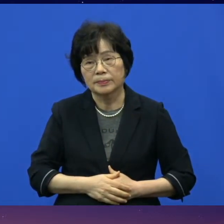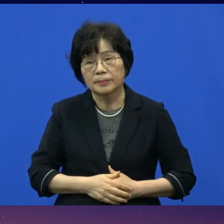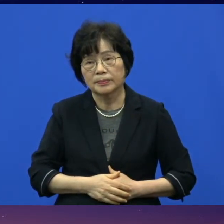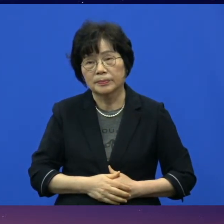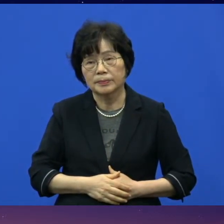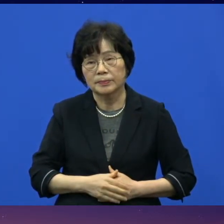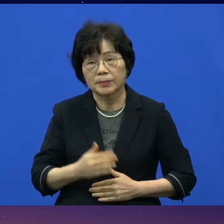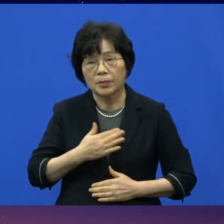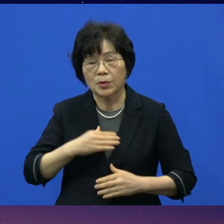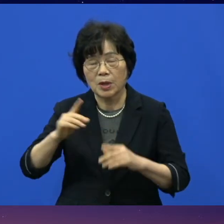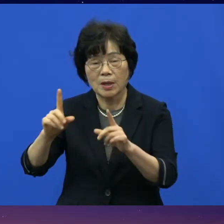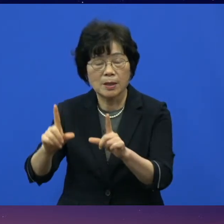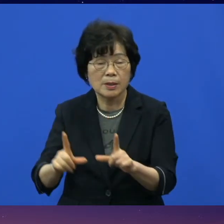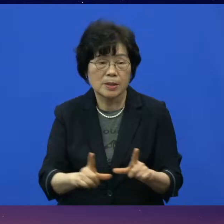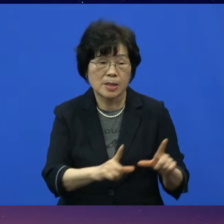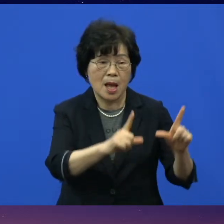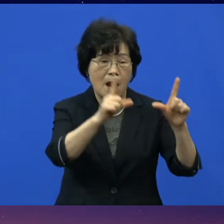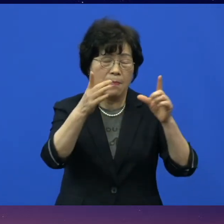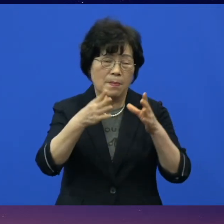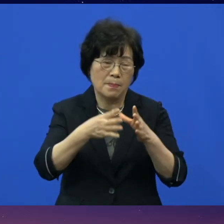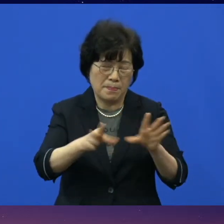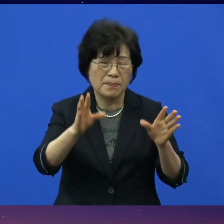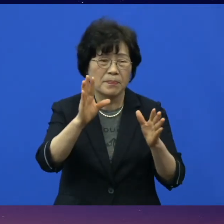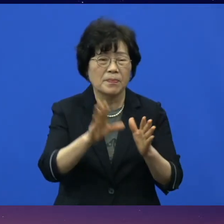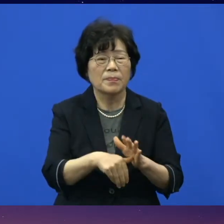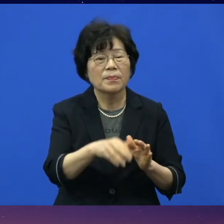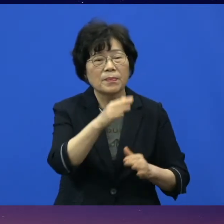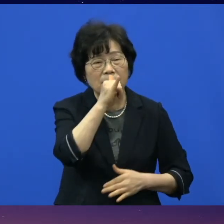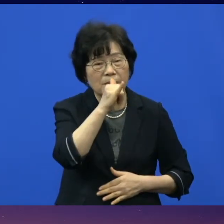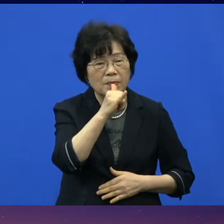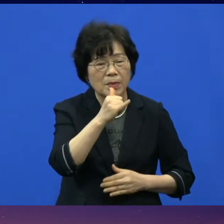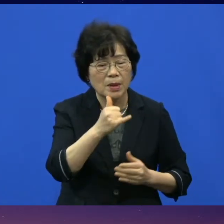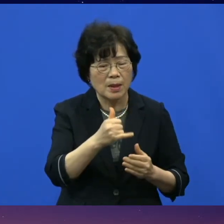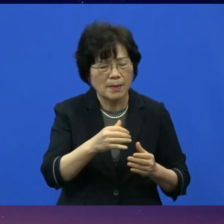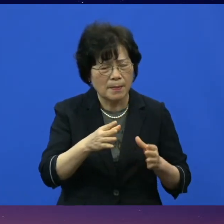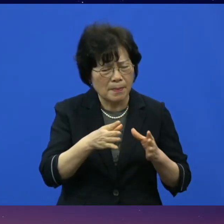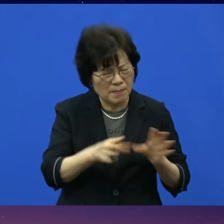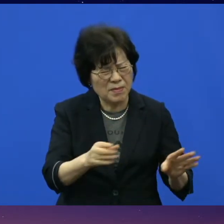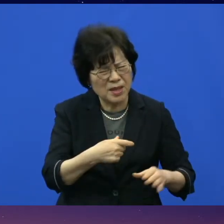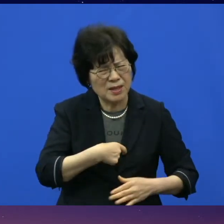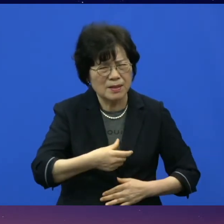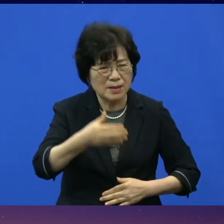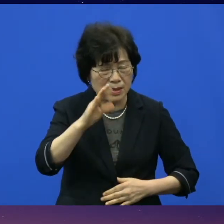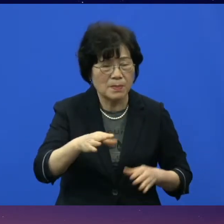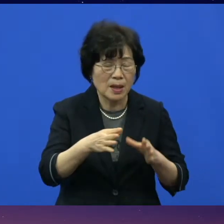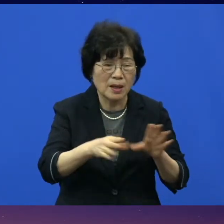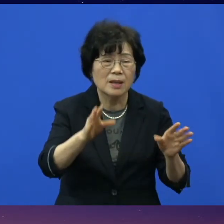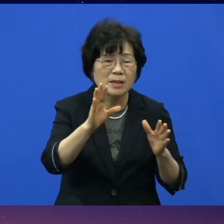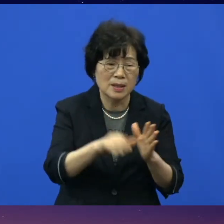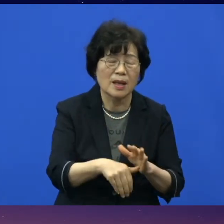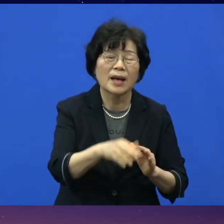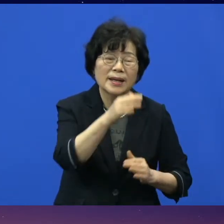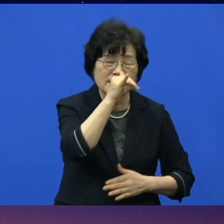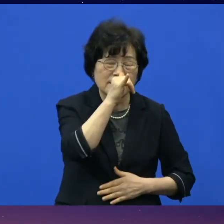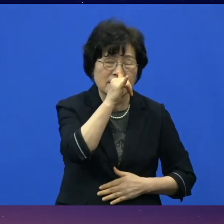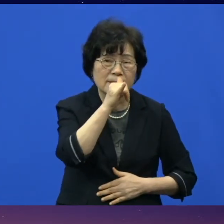여러분, 우리의 삶이 깨어지는 순간이 있습니다. 아무리 안 깨어지려고 해도. 그때가 중요해요, 여러분.